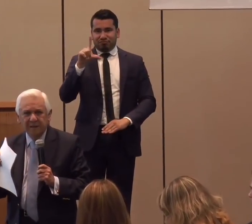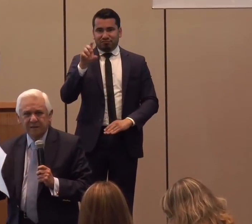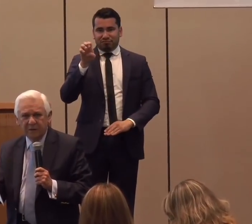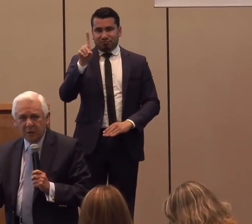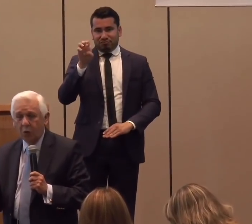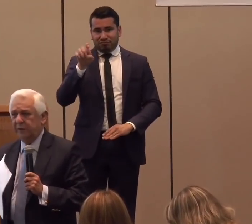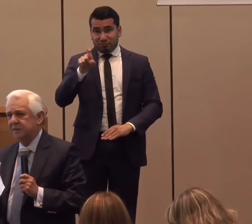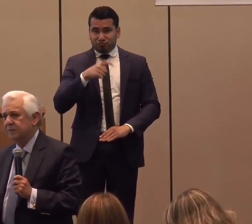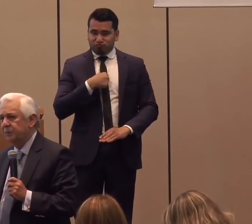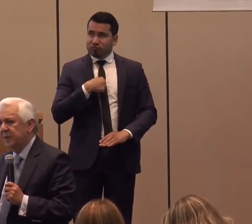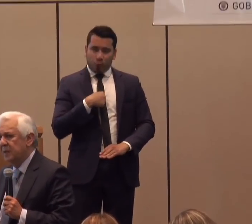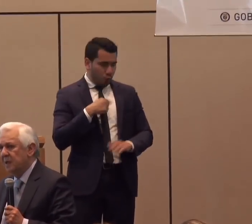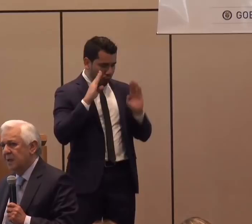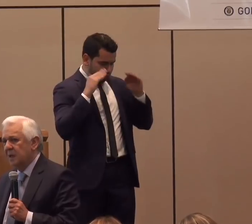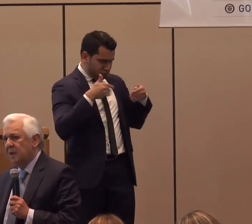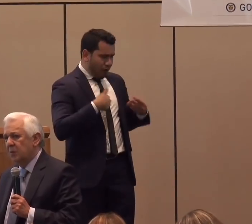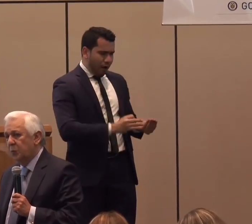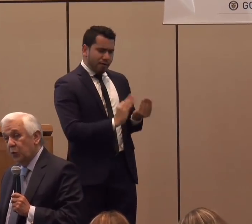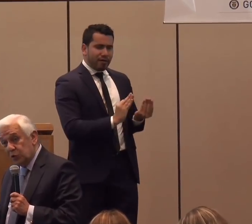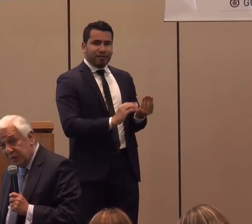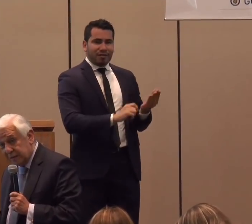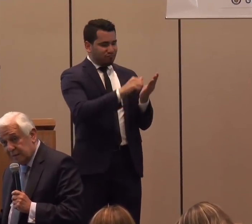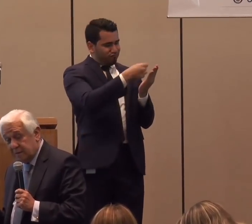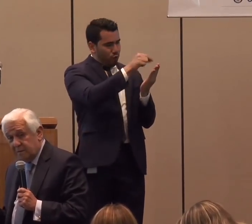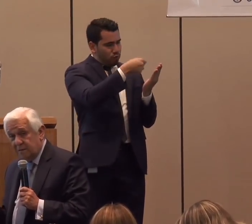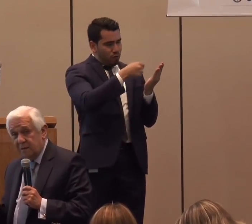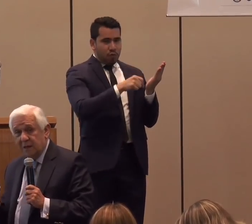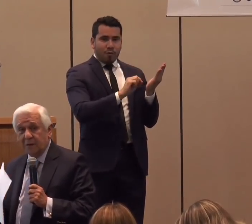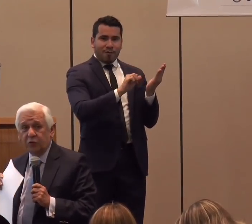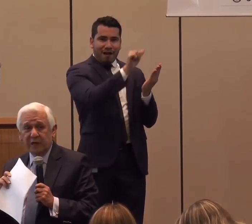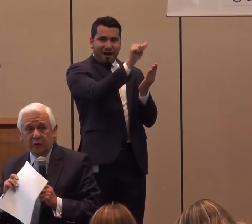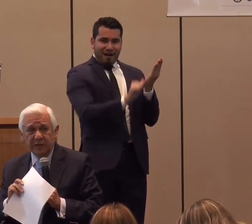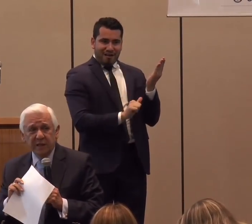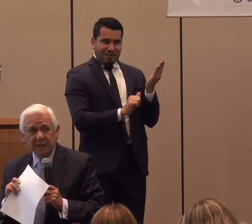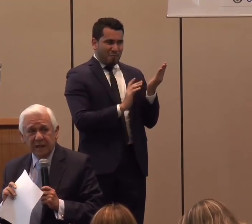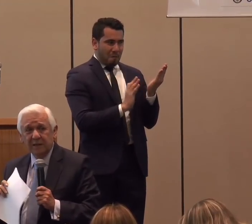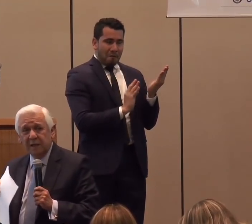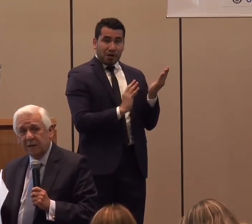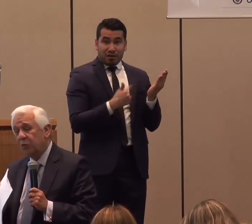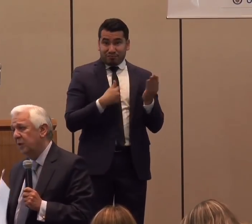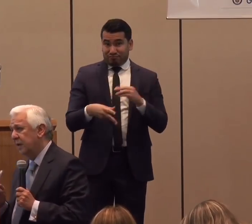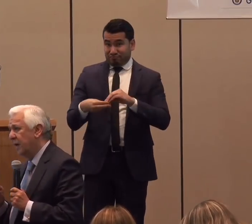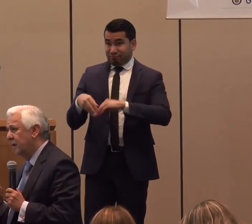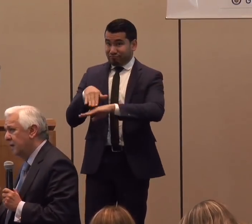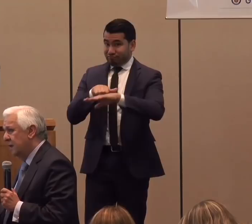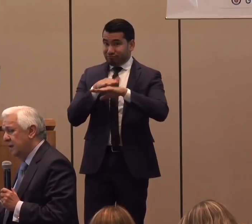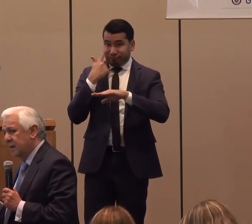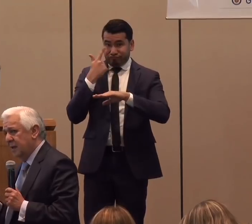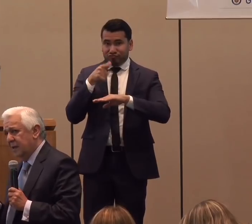filiales de bancóldex por otra parte la contraloría general de la